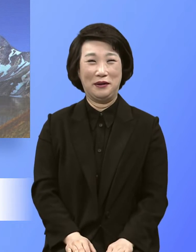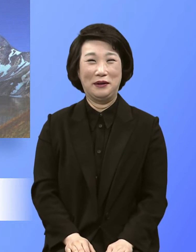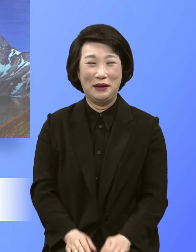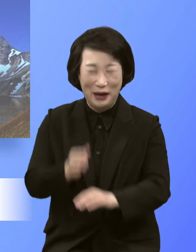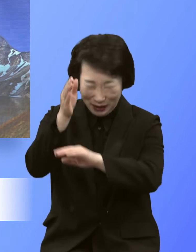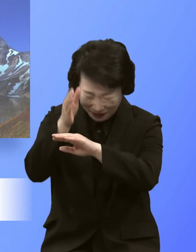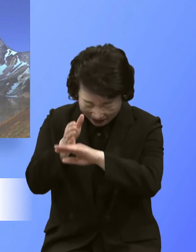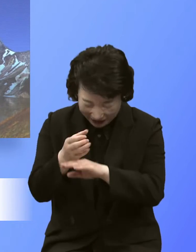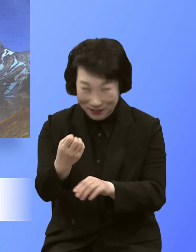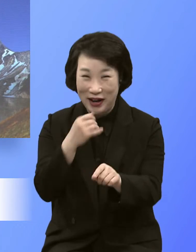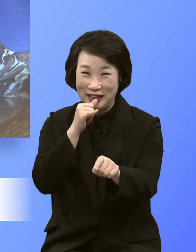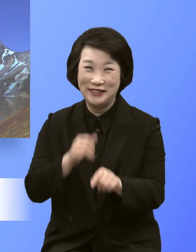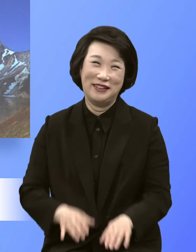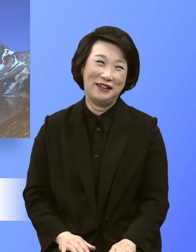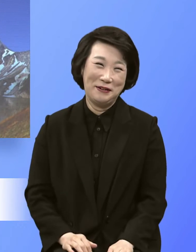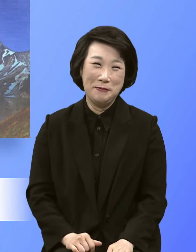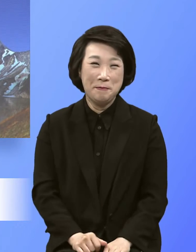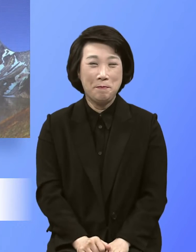감사하죠.